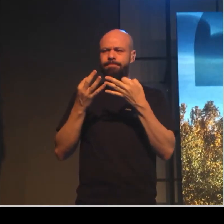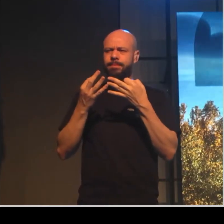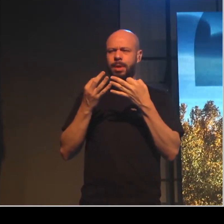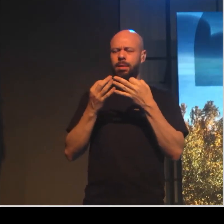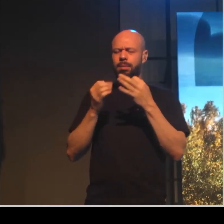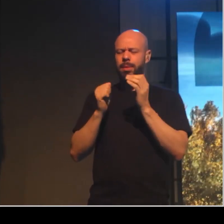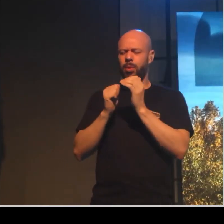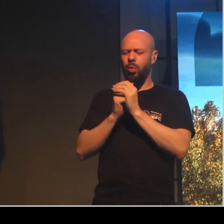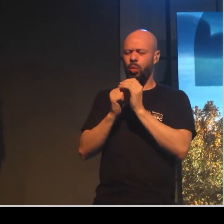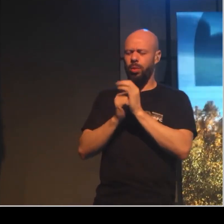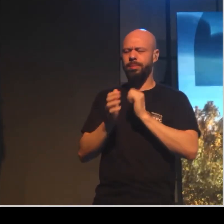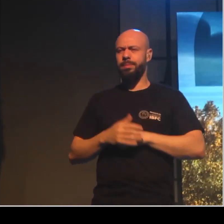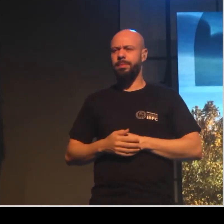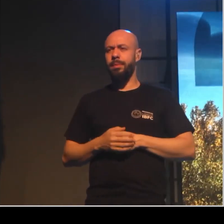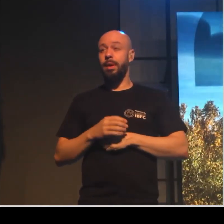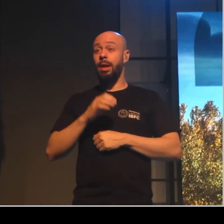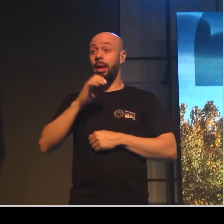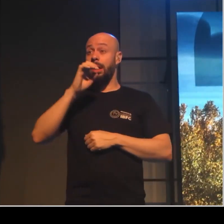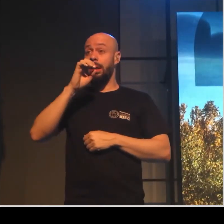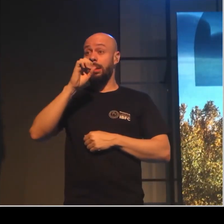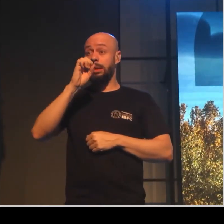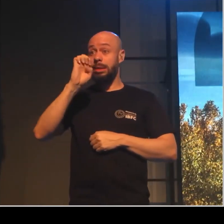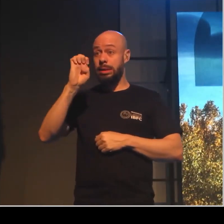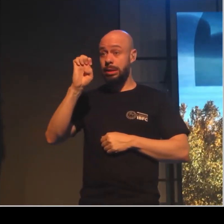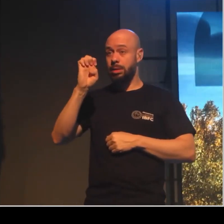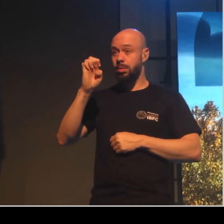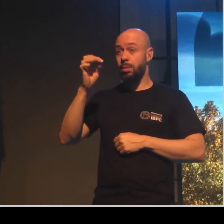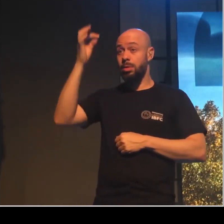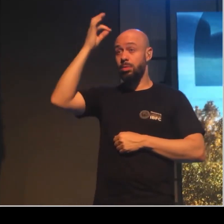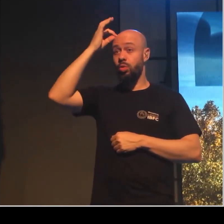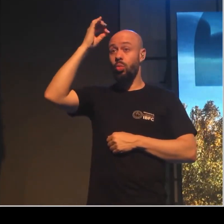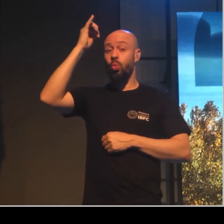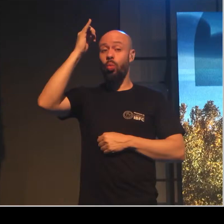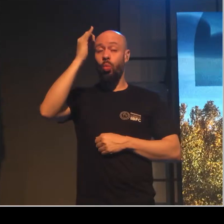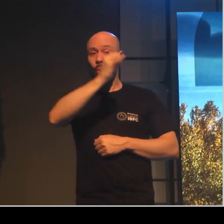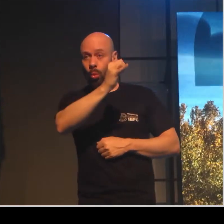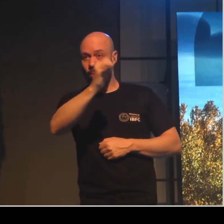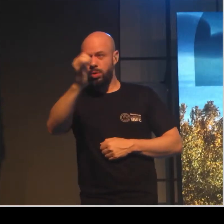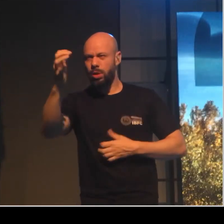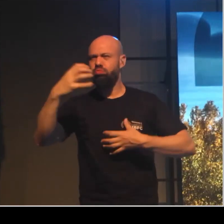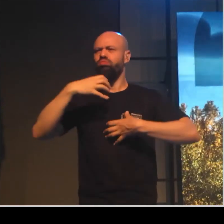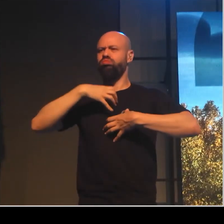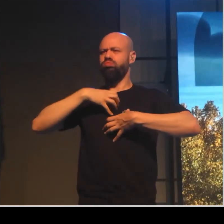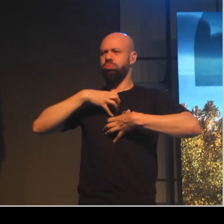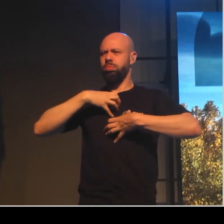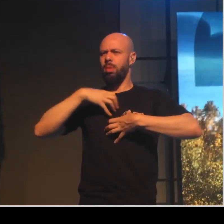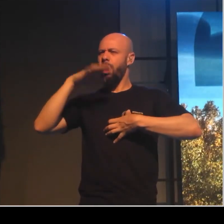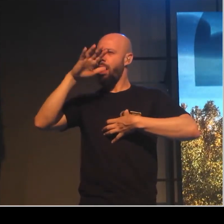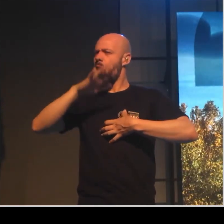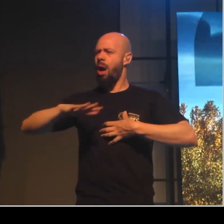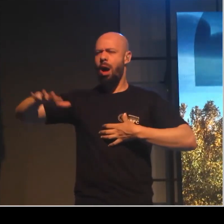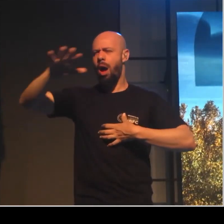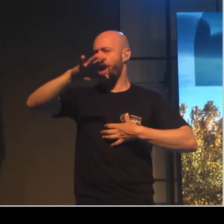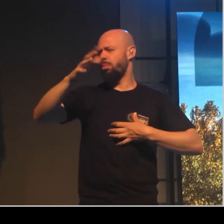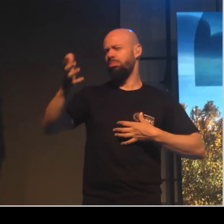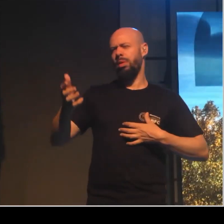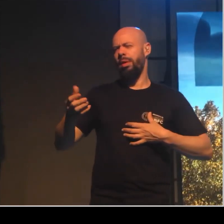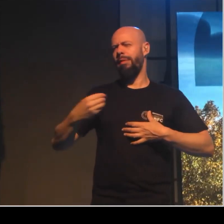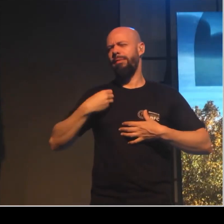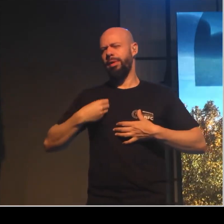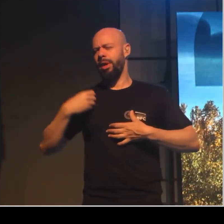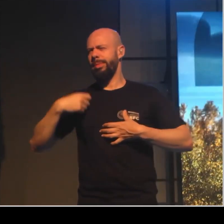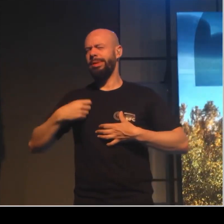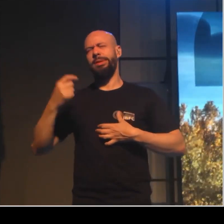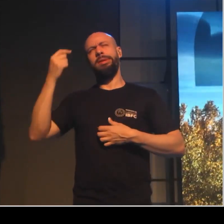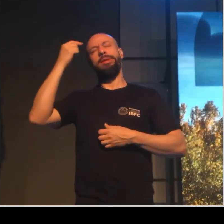E se o Espírito Santo de Deus falou com você, se em alguma dessas áreas você precisa